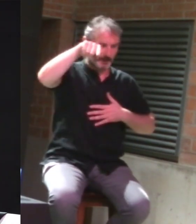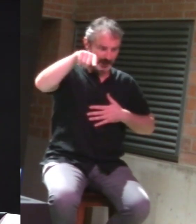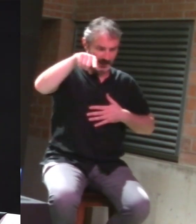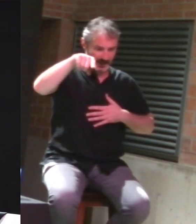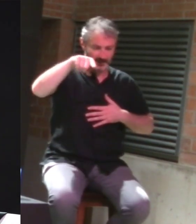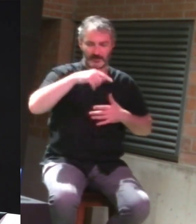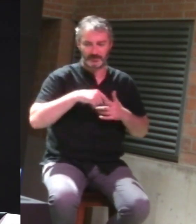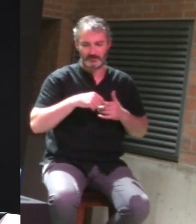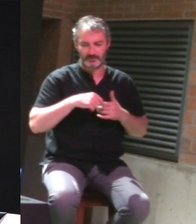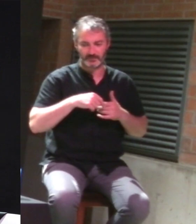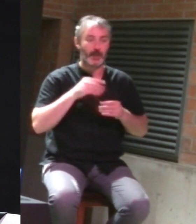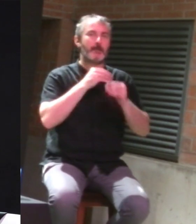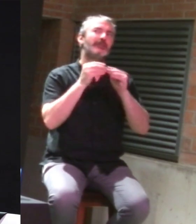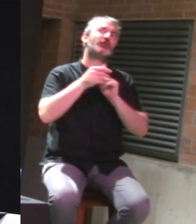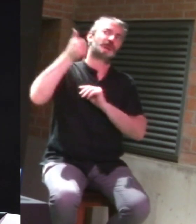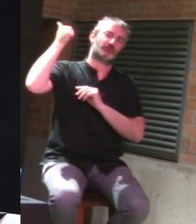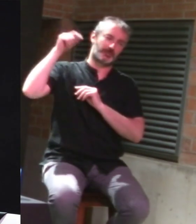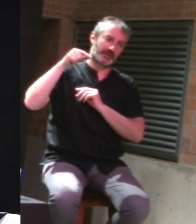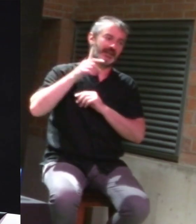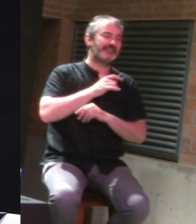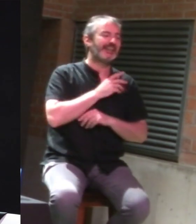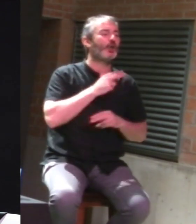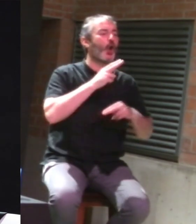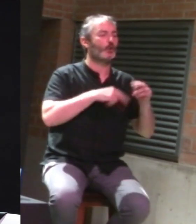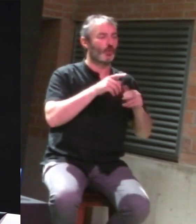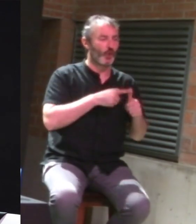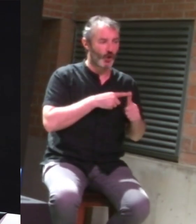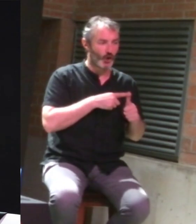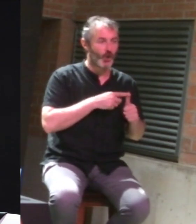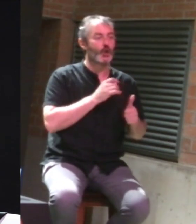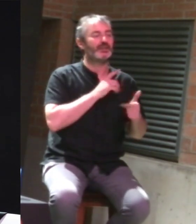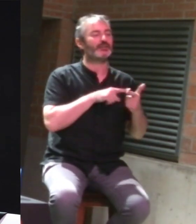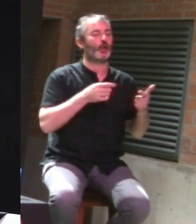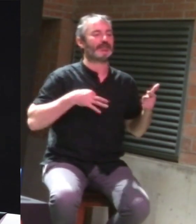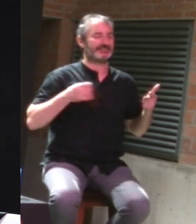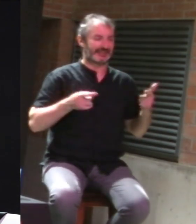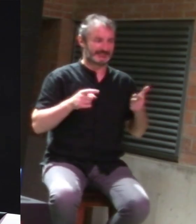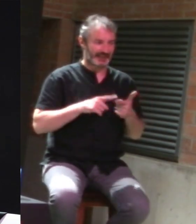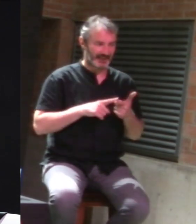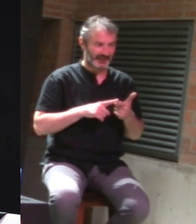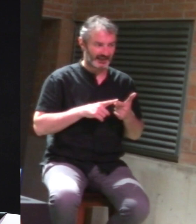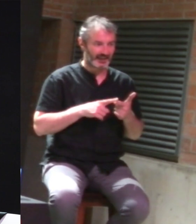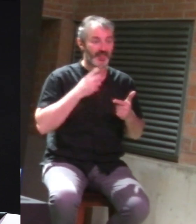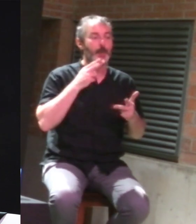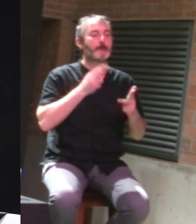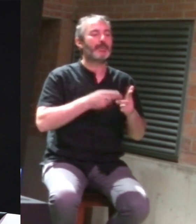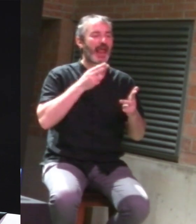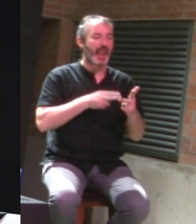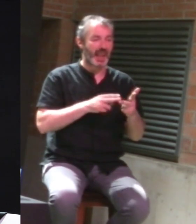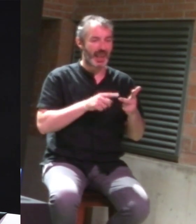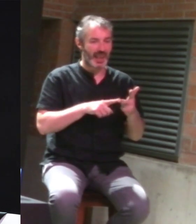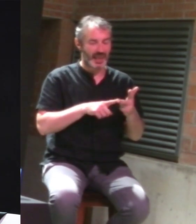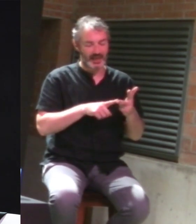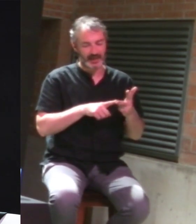també de l'altra banda, tocant el Besòs, serà el sindicat de la construcció, el sindicat del tèxtil, la metal·lúrgia,